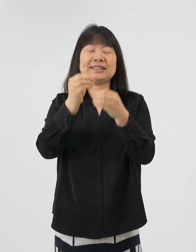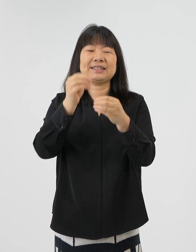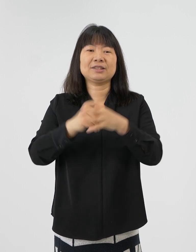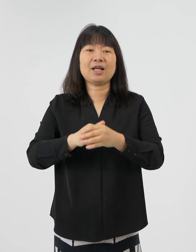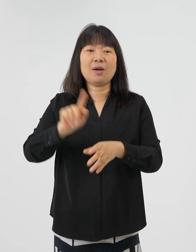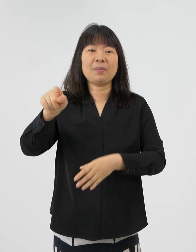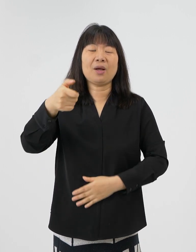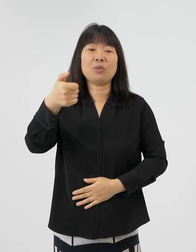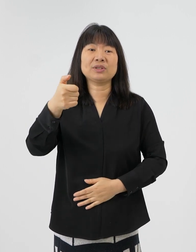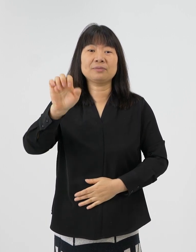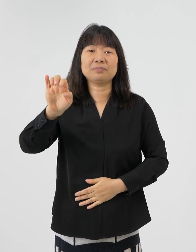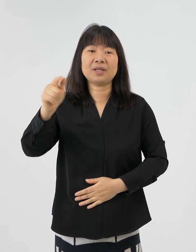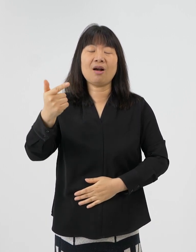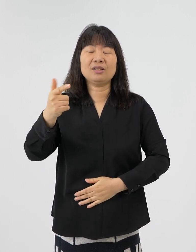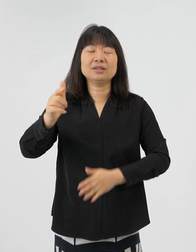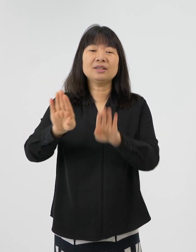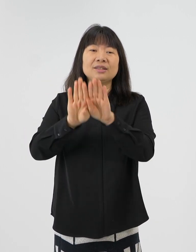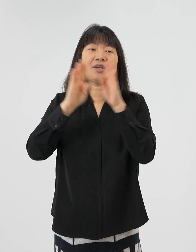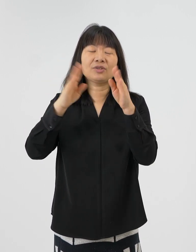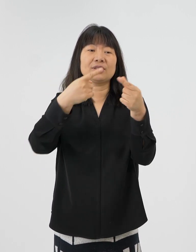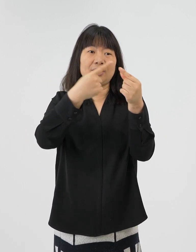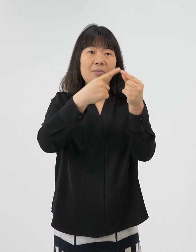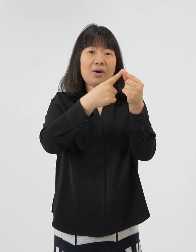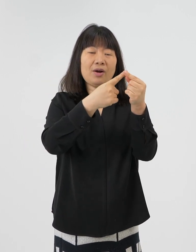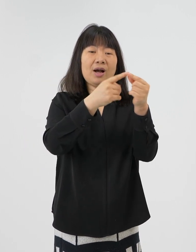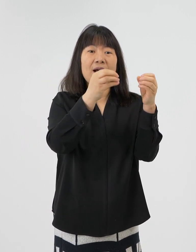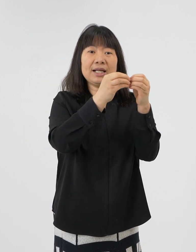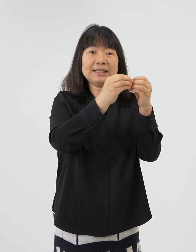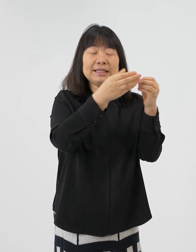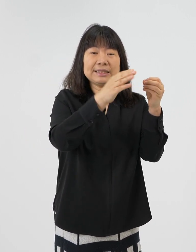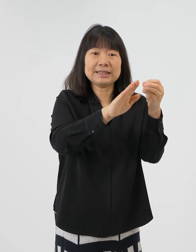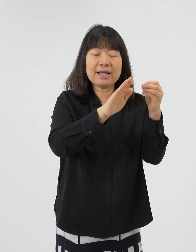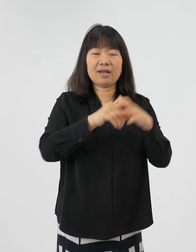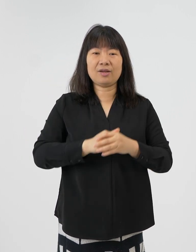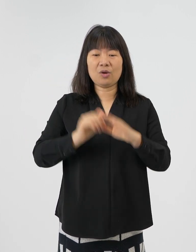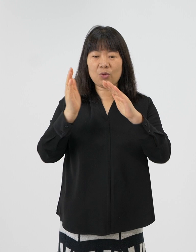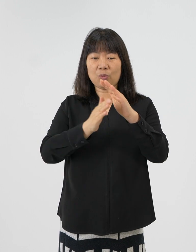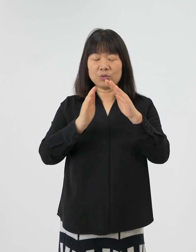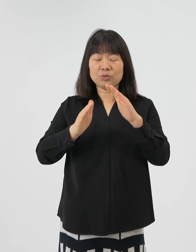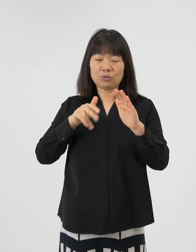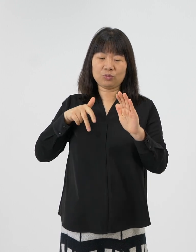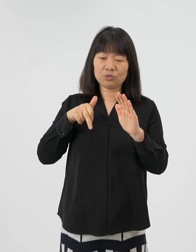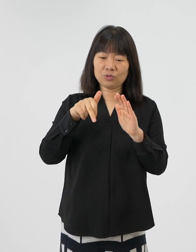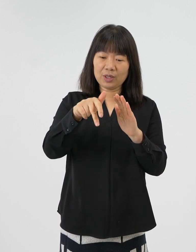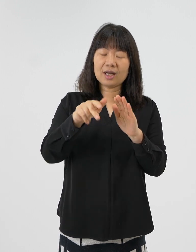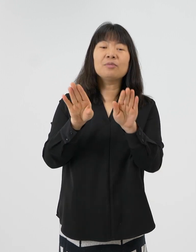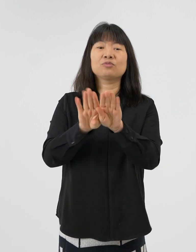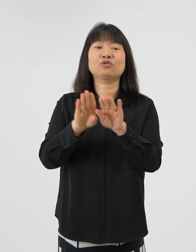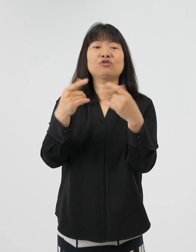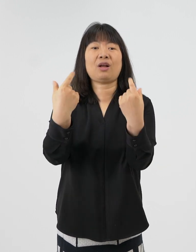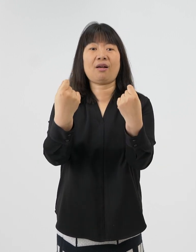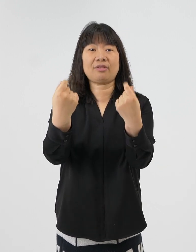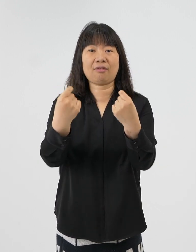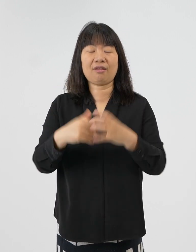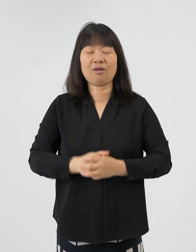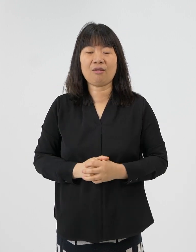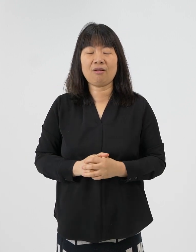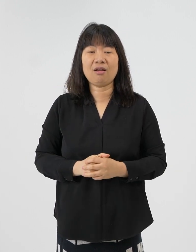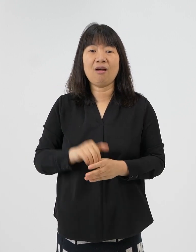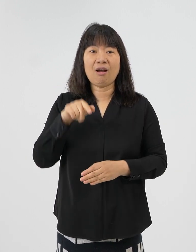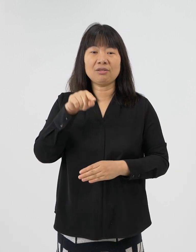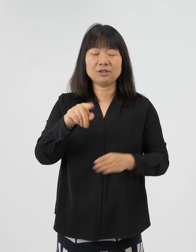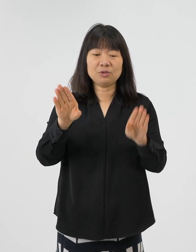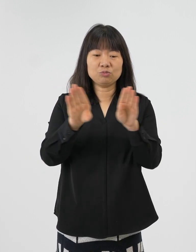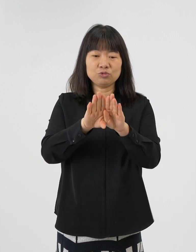여는 첫 번째 시이면서 동시에 정문과 같은 시다. 그러니까 이 문을